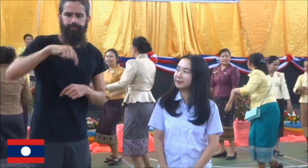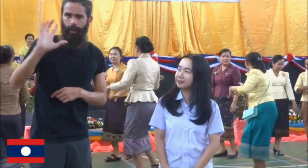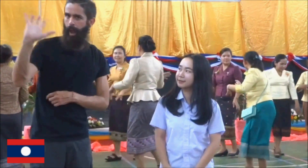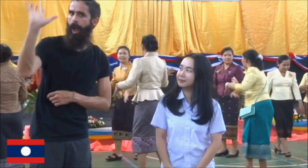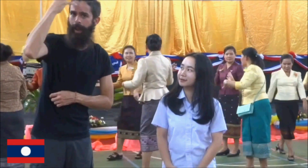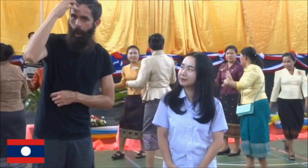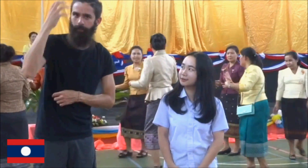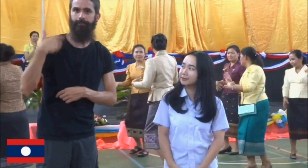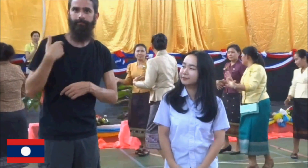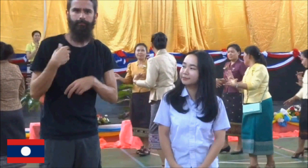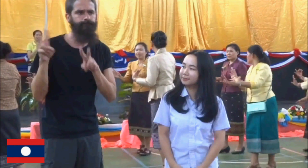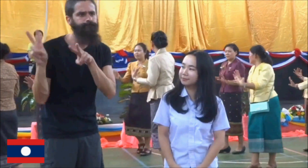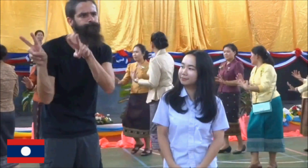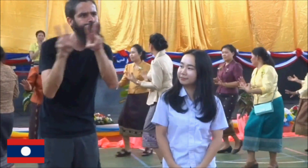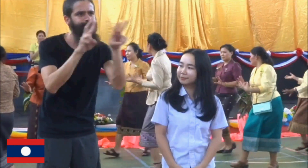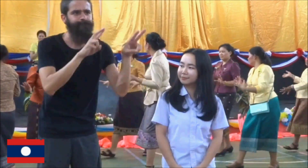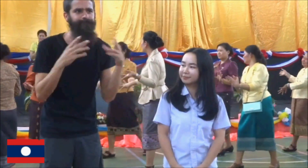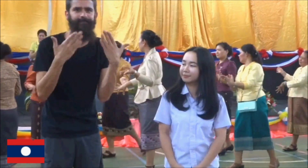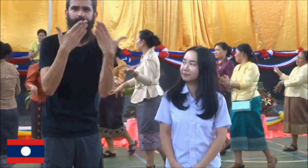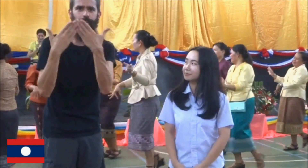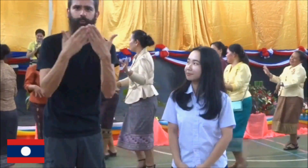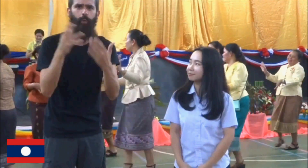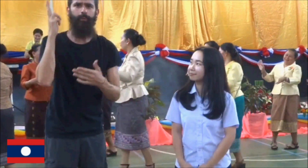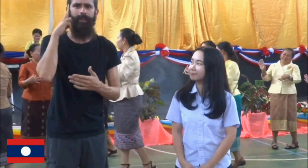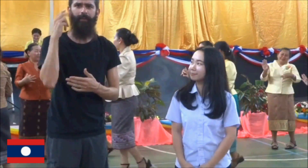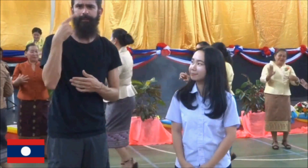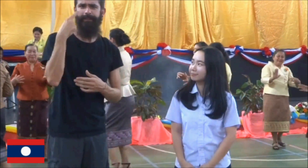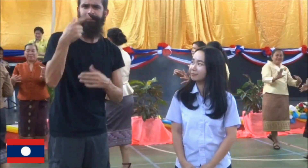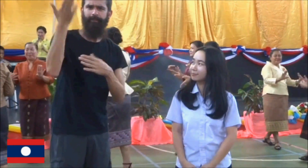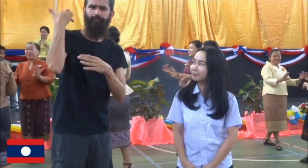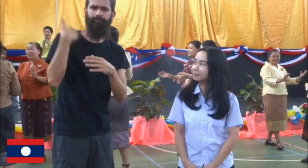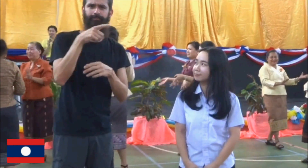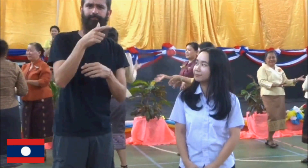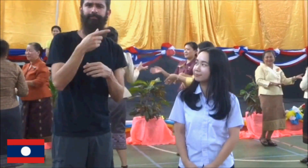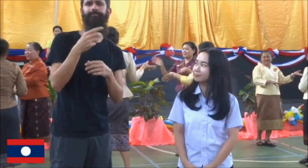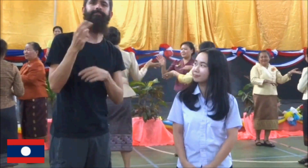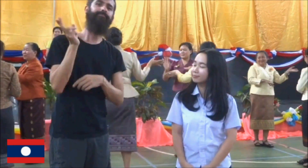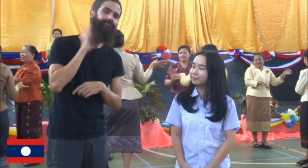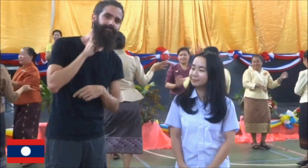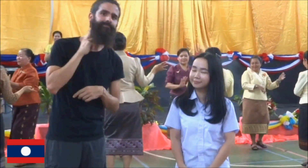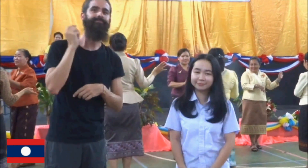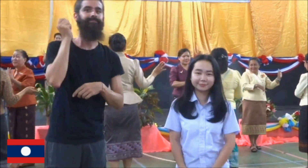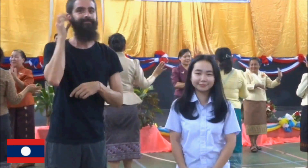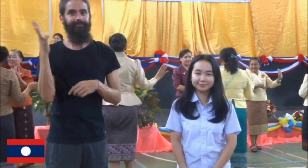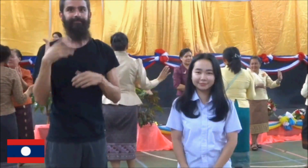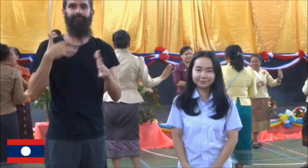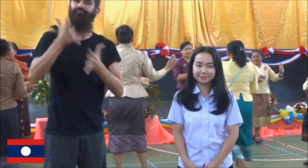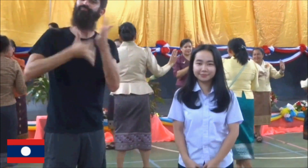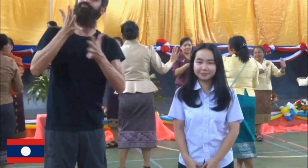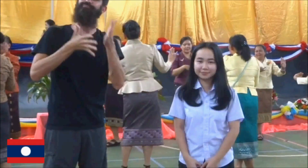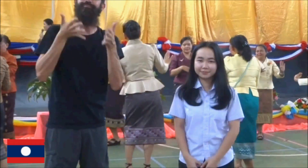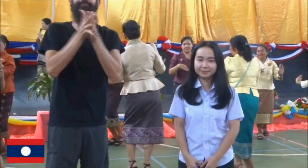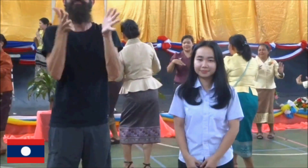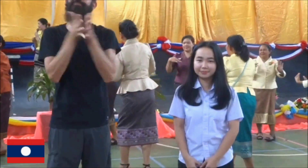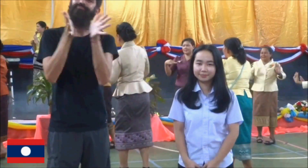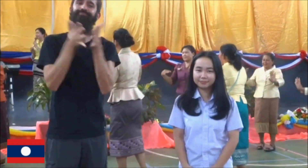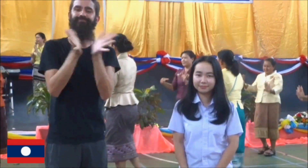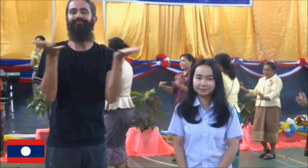Salut à tous. Donc, je suis au Laos. J'ai visité l'école des sourds de Vientiane avec mes deux amis